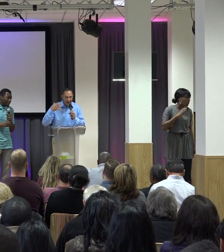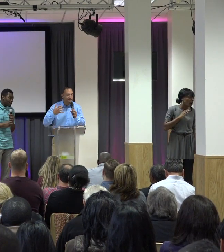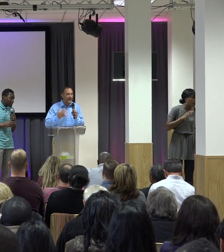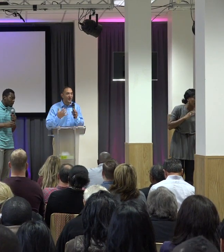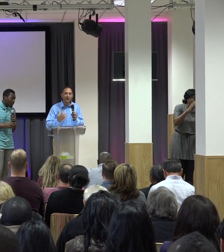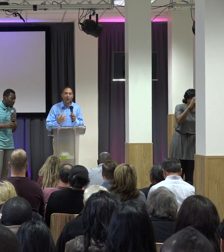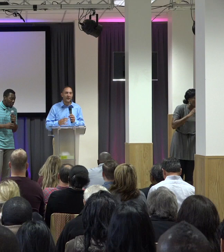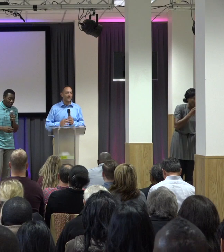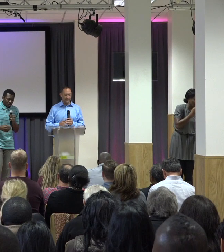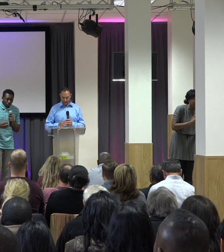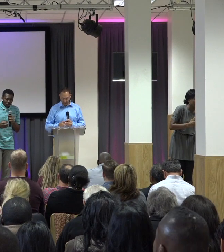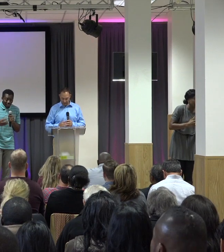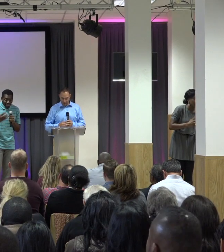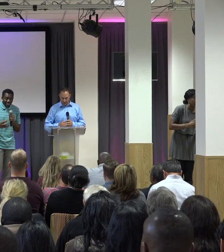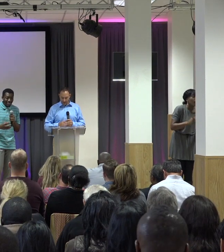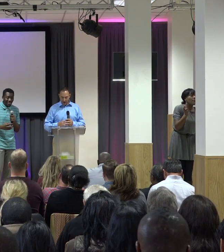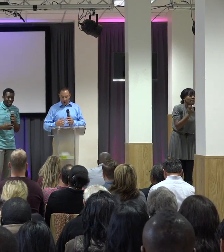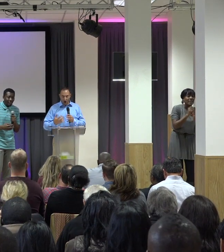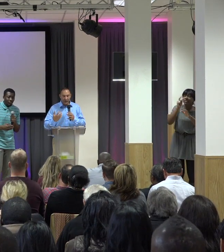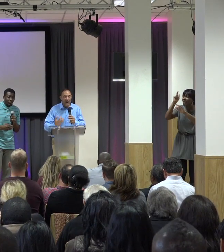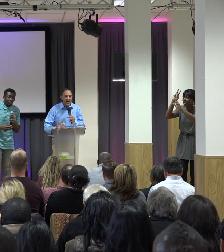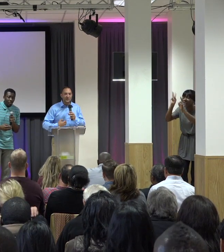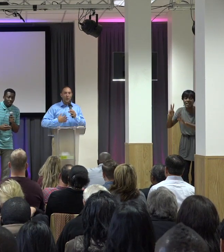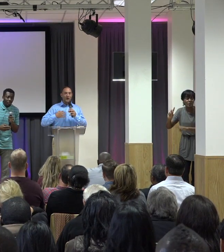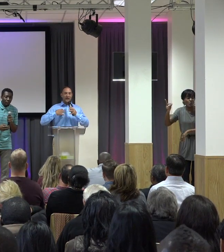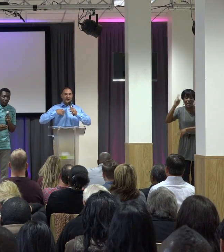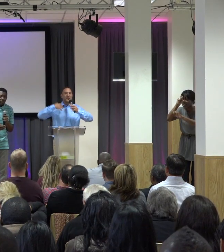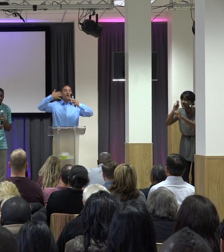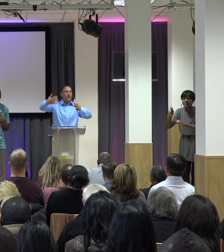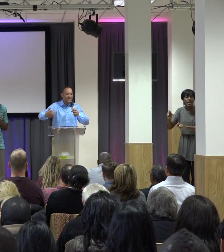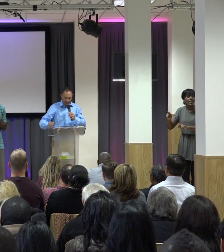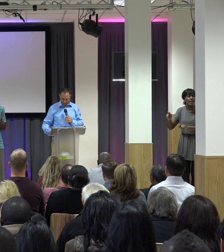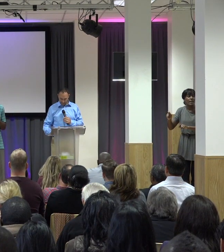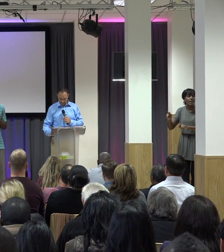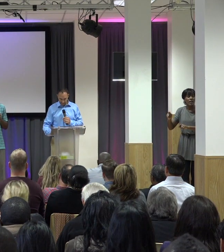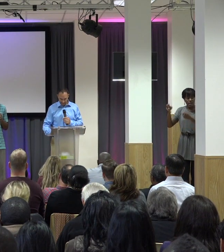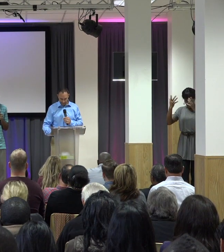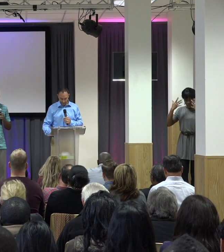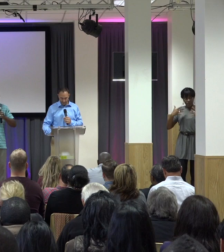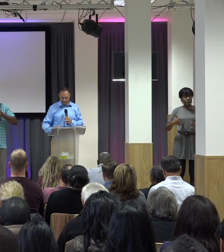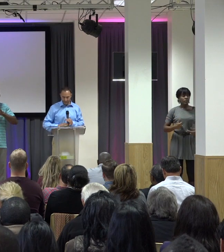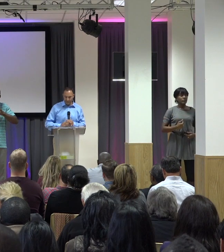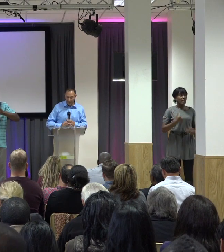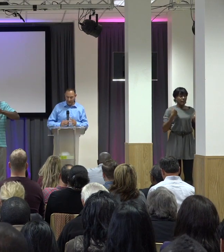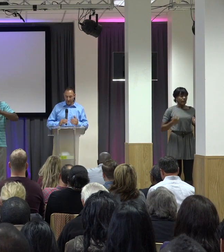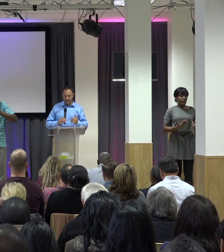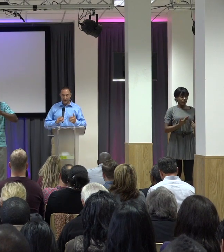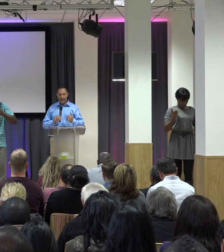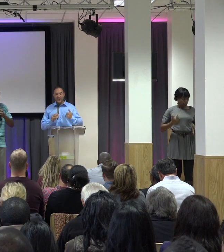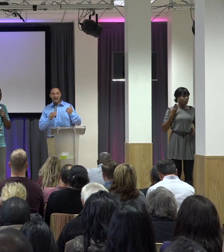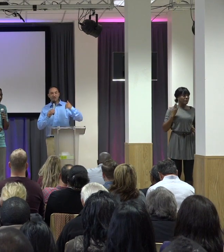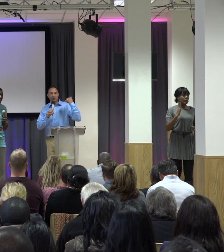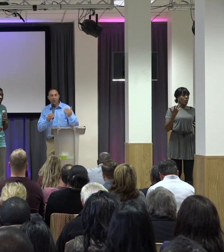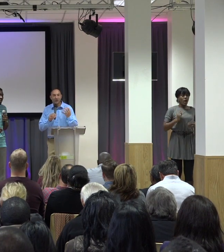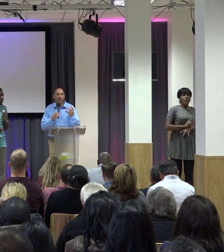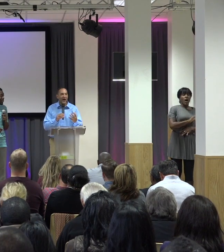When we fear the Lord, quand on craint l'Éternel, our lives will exhibit wisdom. notre vie va démontrer de la sagesse. And